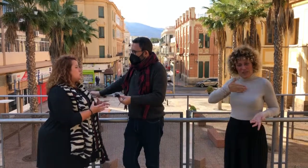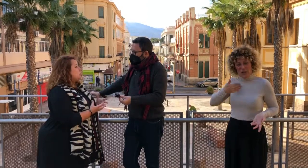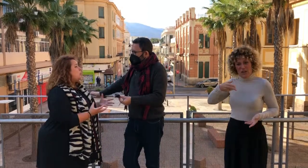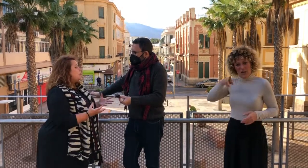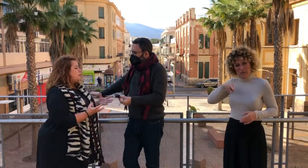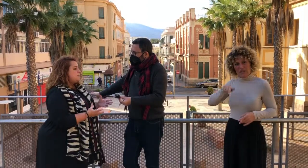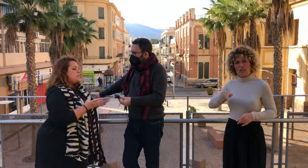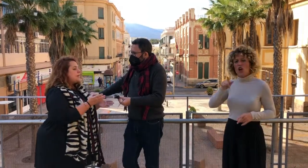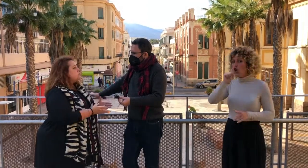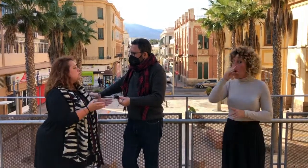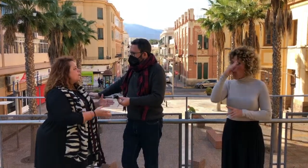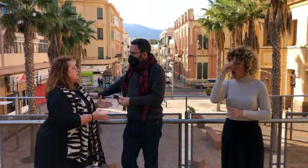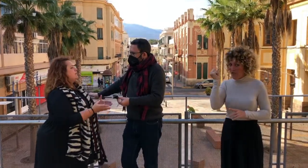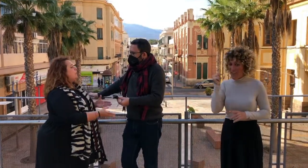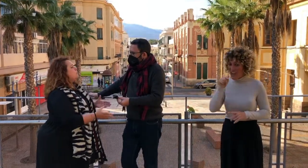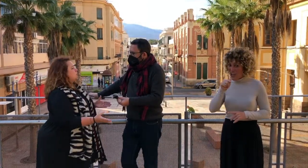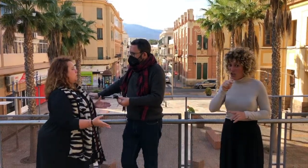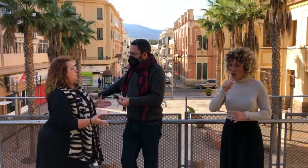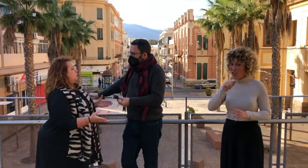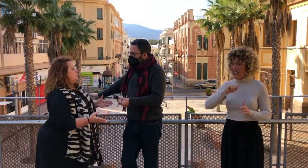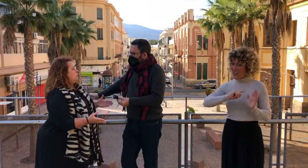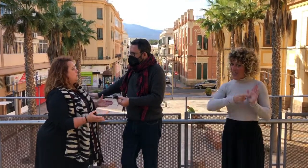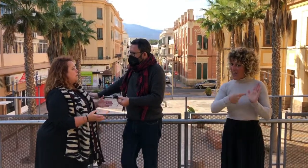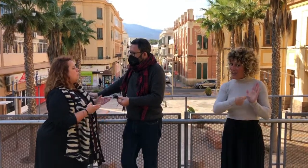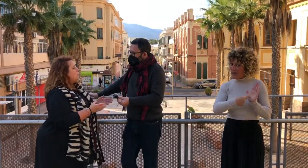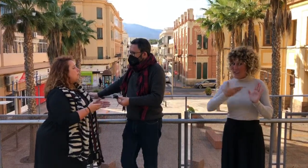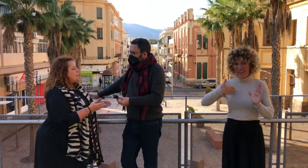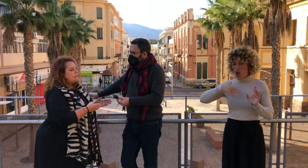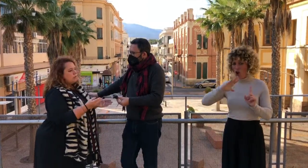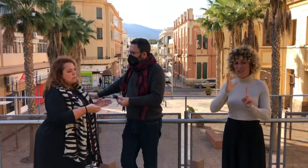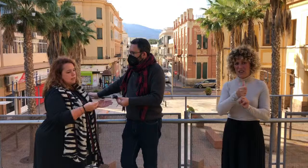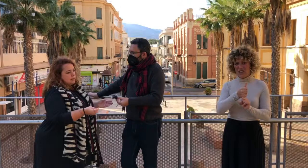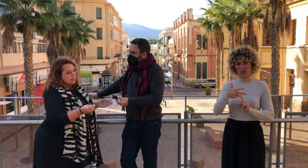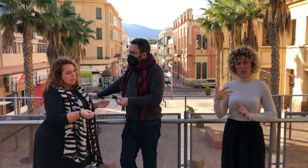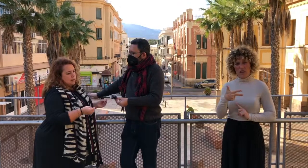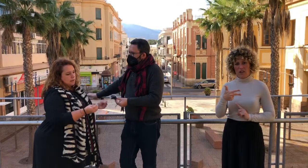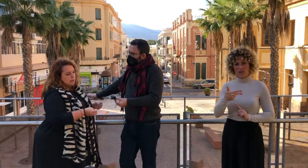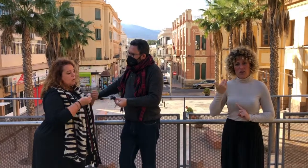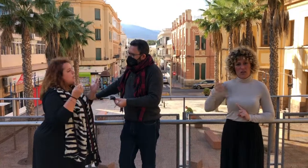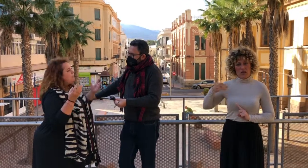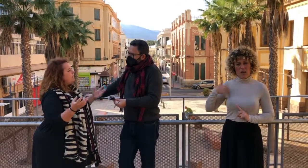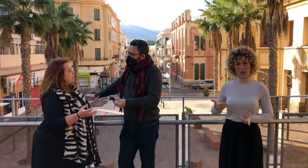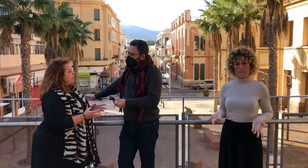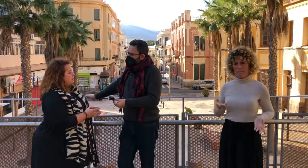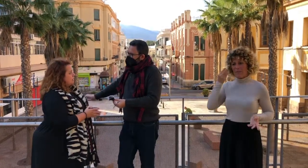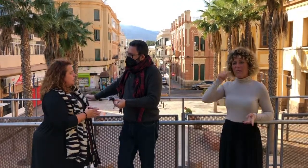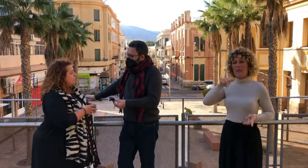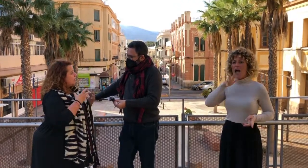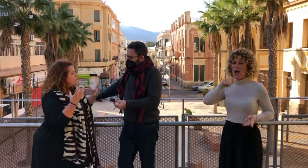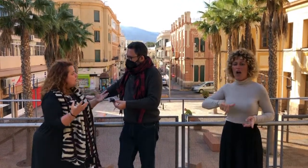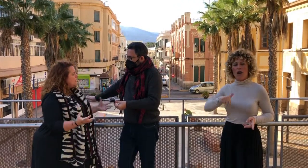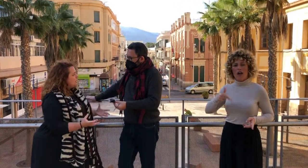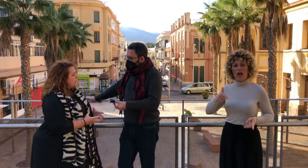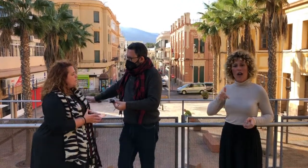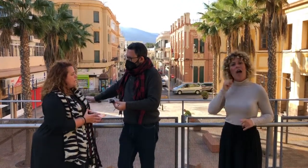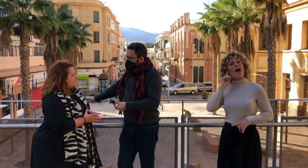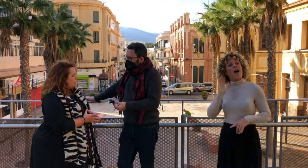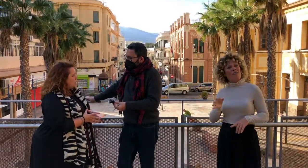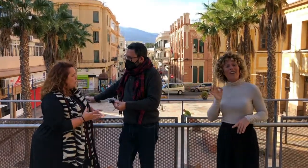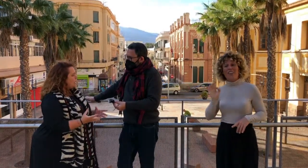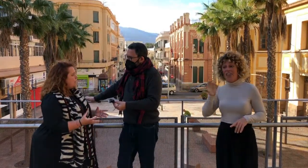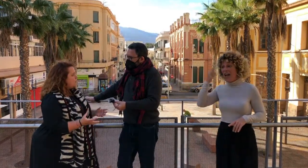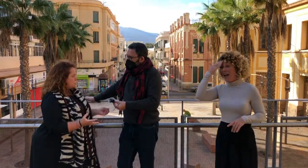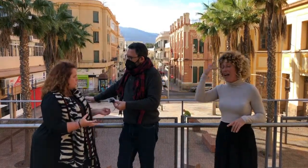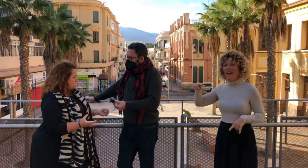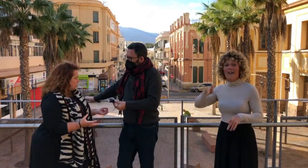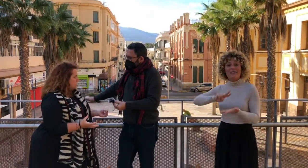que no se nos olvide que eso ya está conseguido, que no es una cosa que de repente, oye, es verdad que le tenemos que poner la intérprete a los